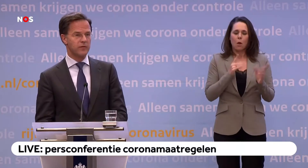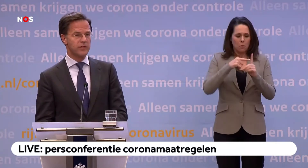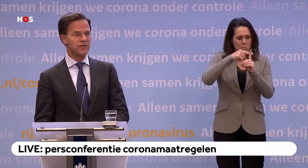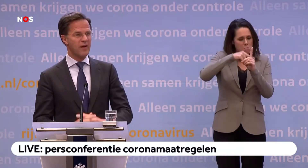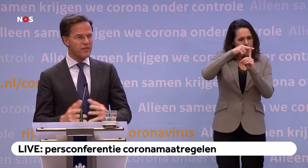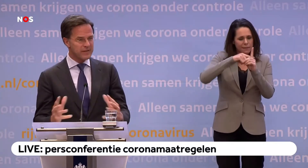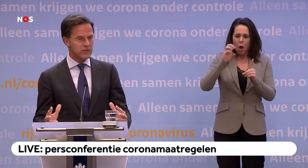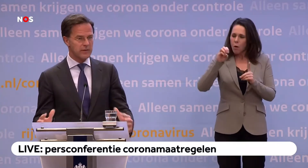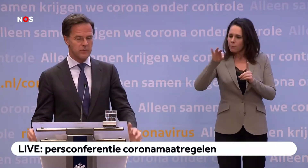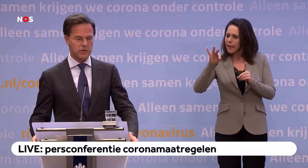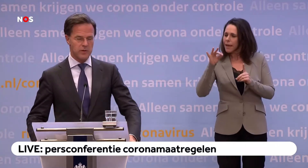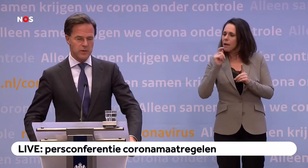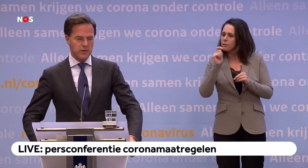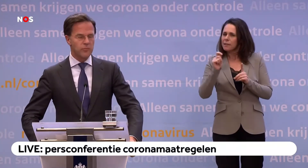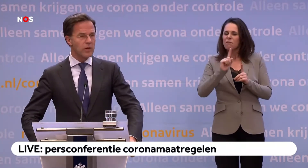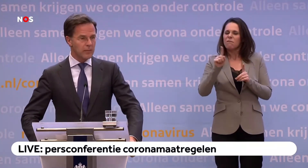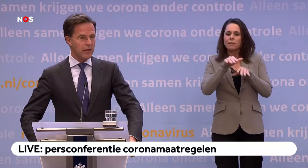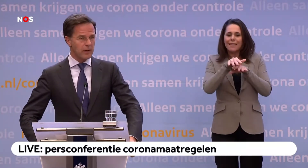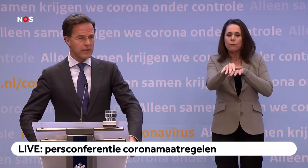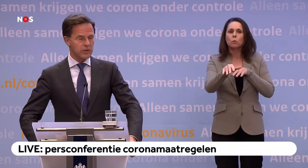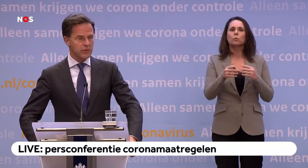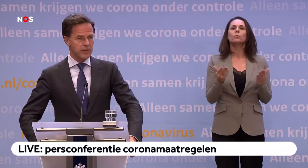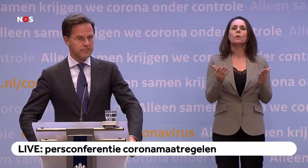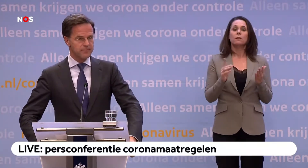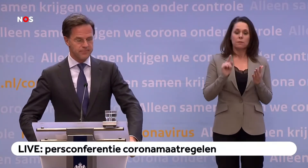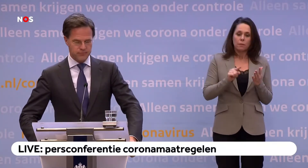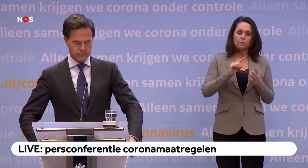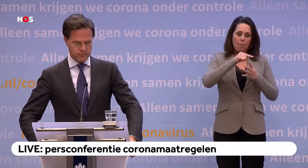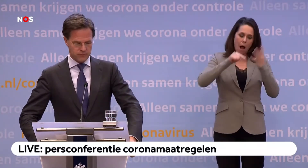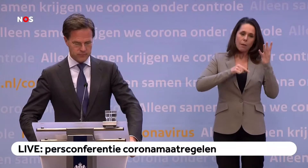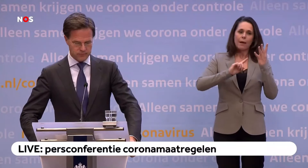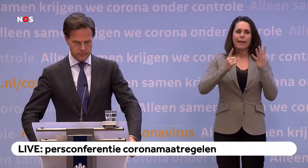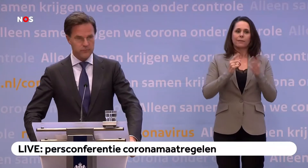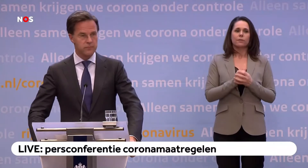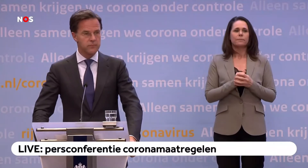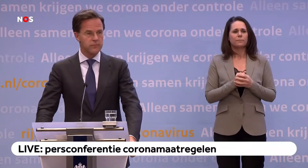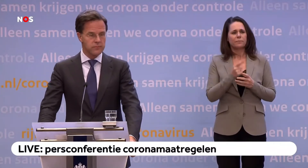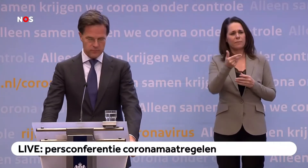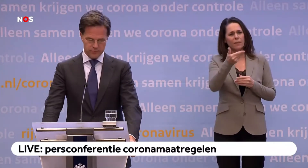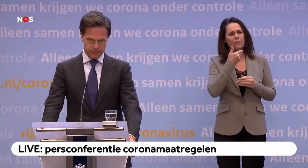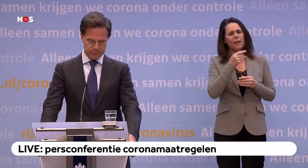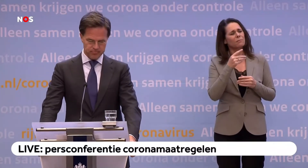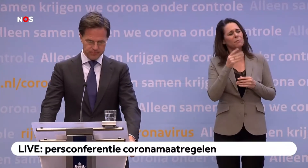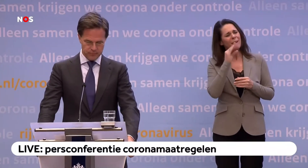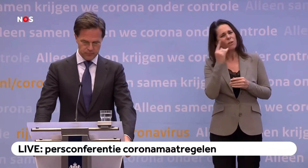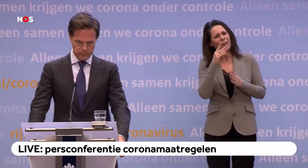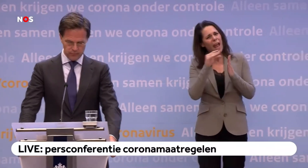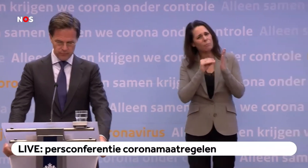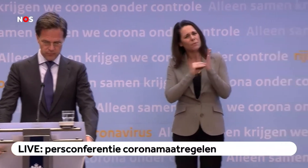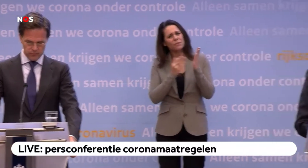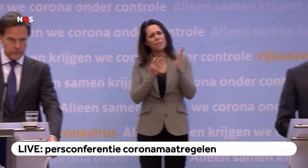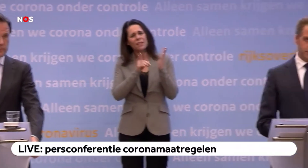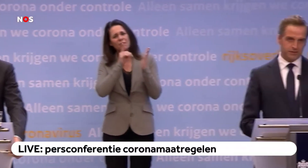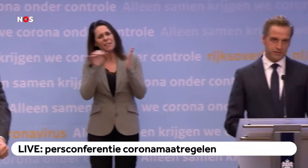het OMT-advies, wat de effecten zijn. Dus dat moet allemaal eerst gebeurd zijn. Dan inderdaad even over die apps, meneer de Jonge. Want wie kan daar